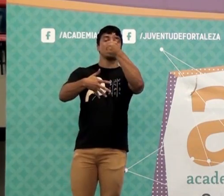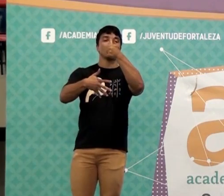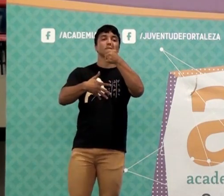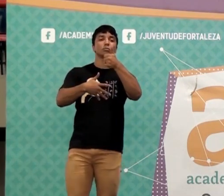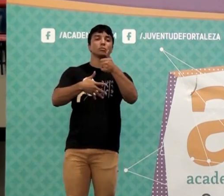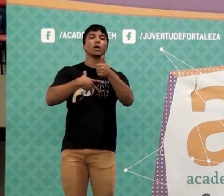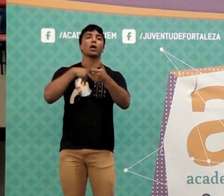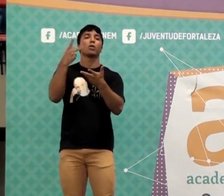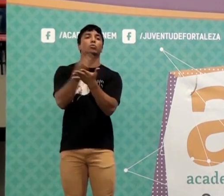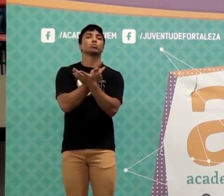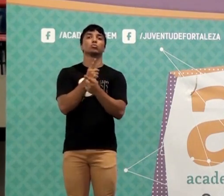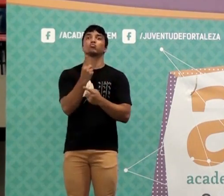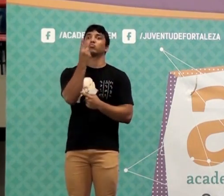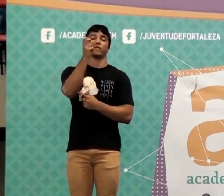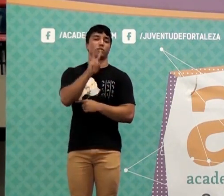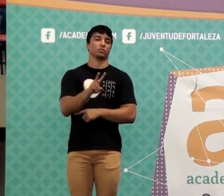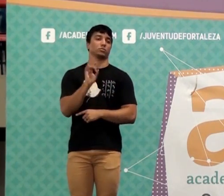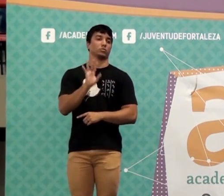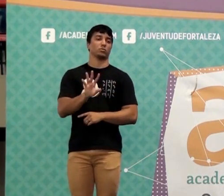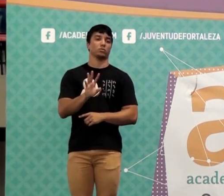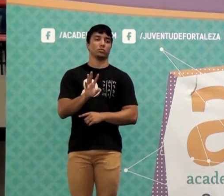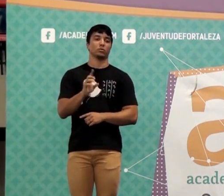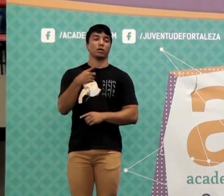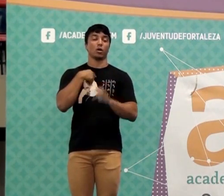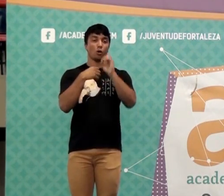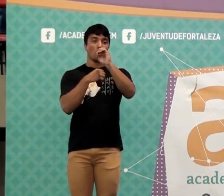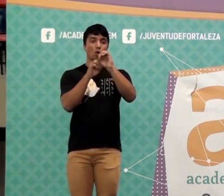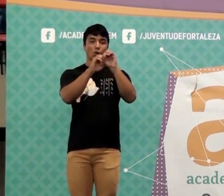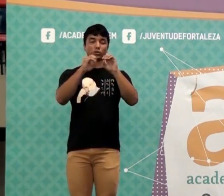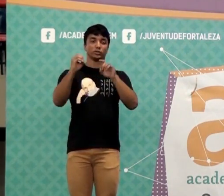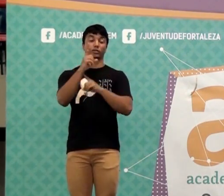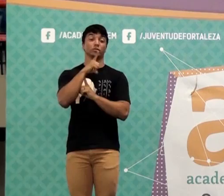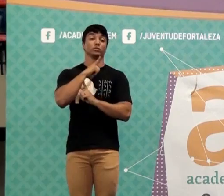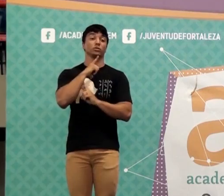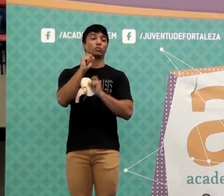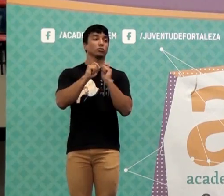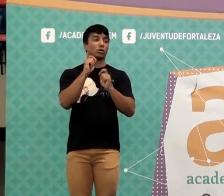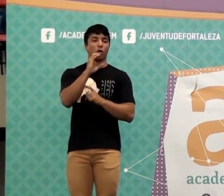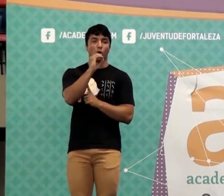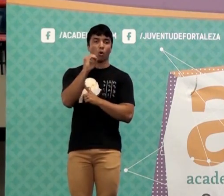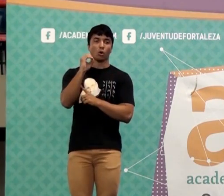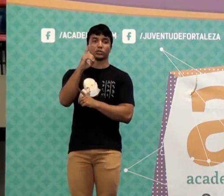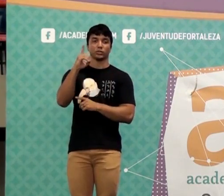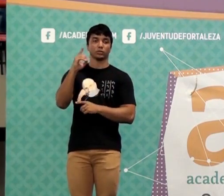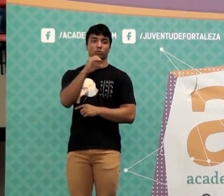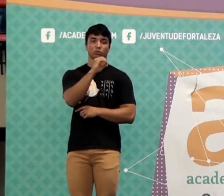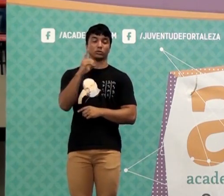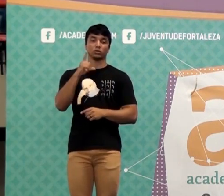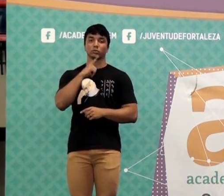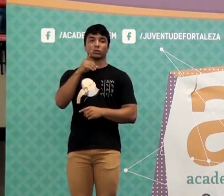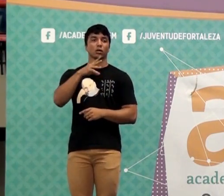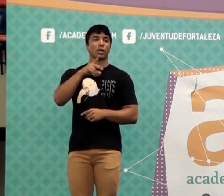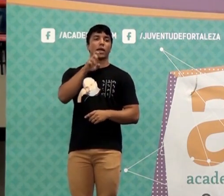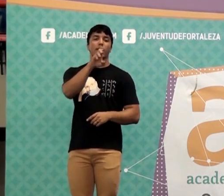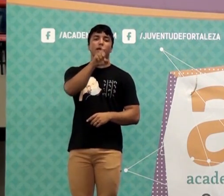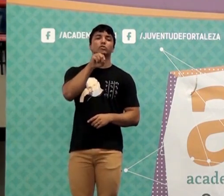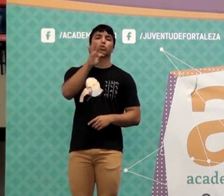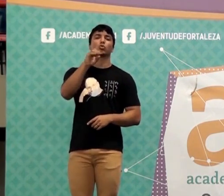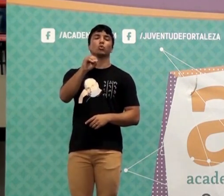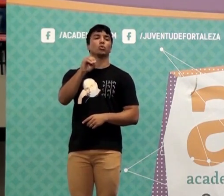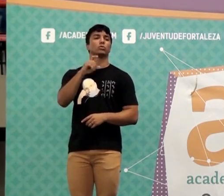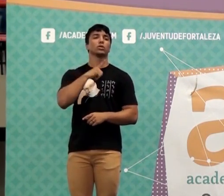que só aconteceu uma vez na história do Ocidente. Geralmente, quando a gente fala de êxodo, a gente sai de onde para